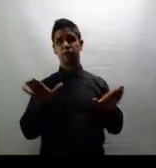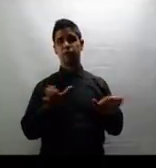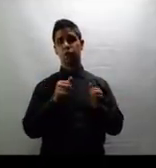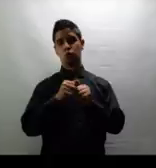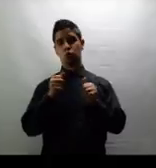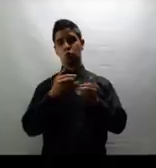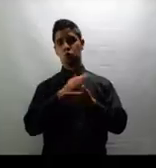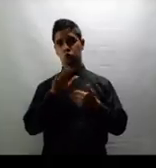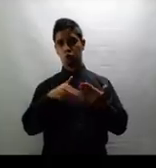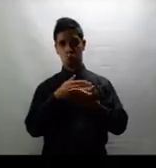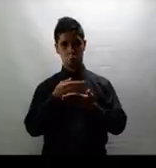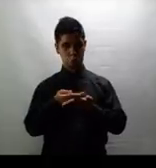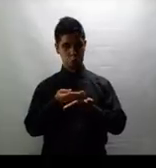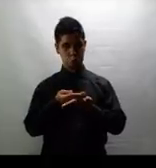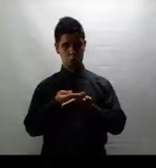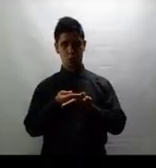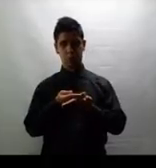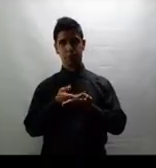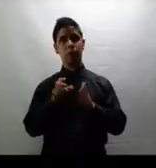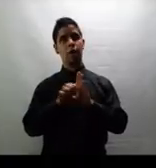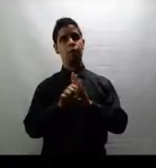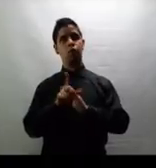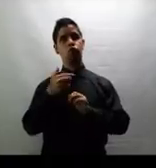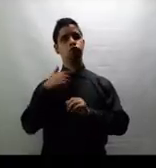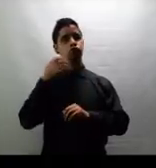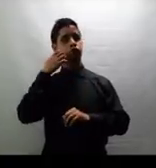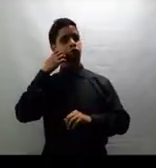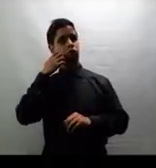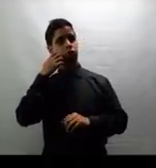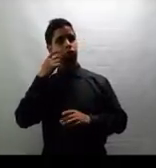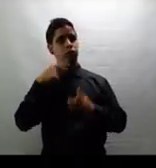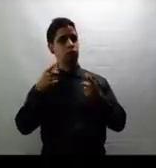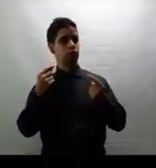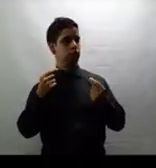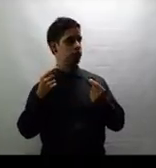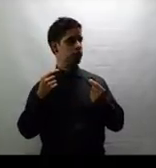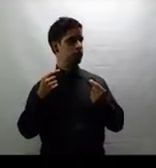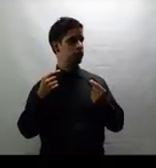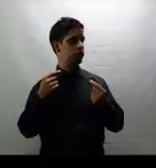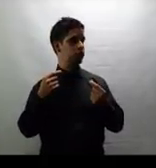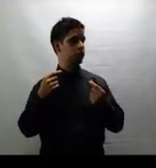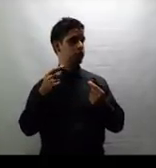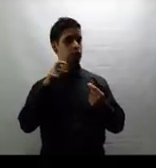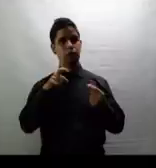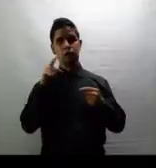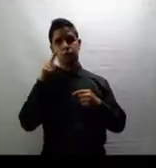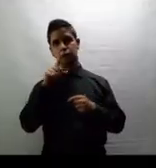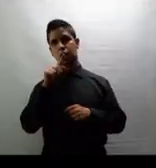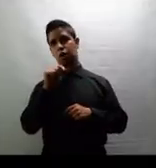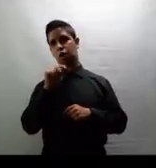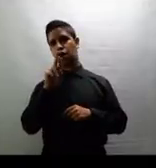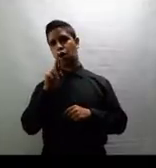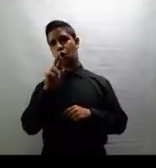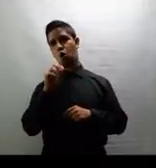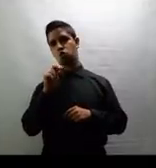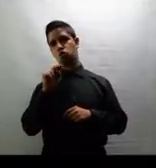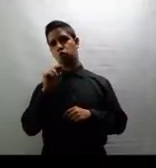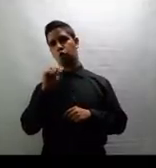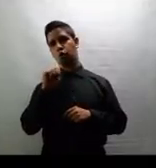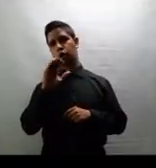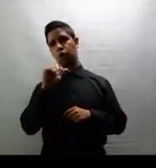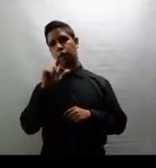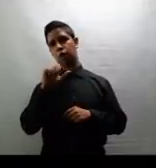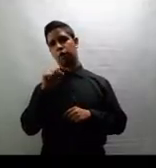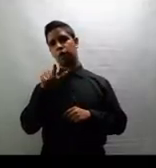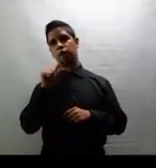los los celulares pues tenían que pasar por las troncales de la telefónica o sea independientemente